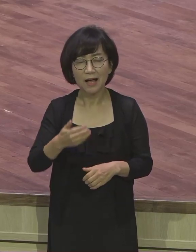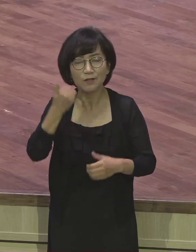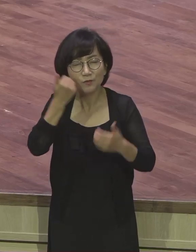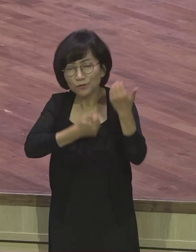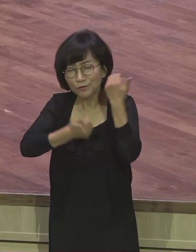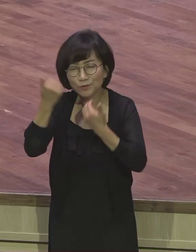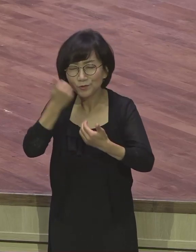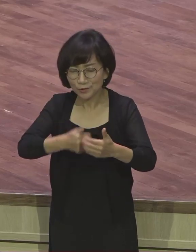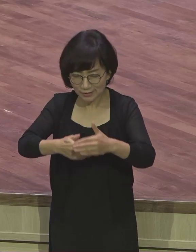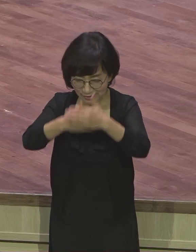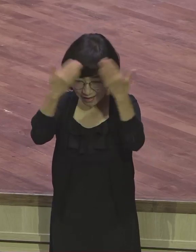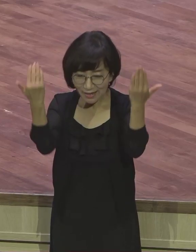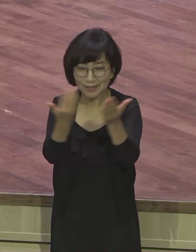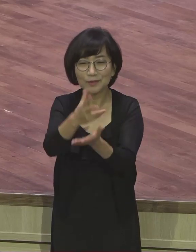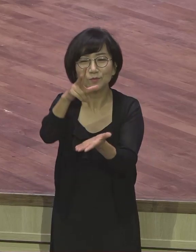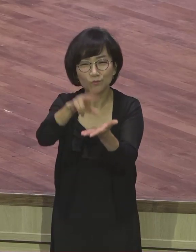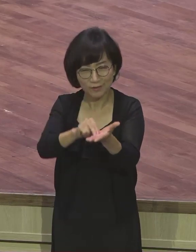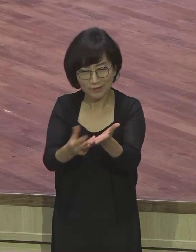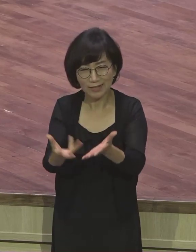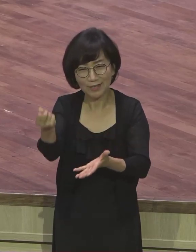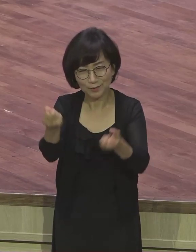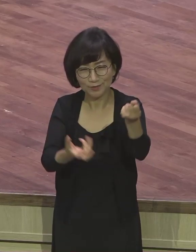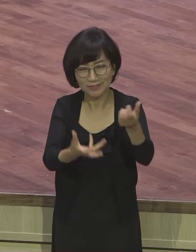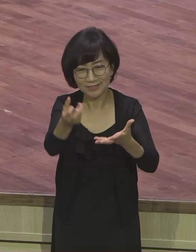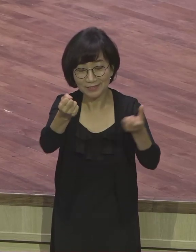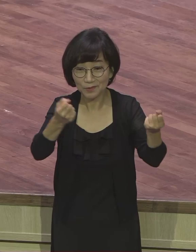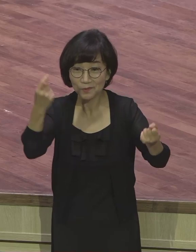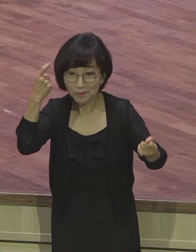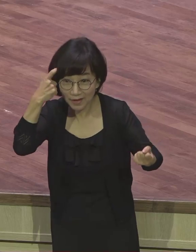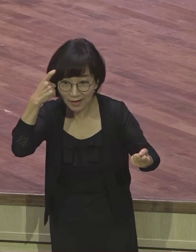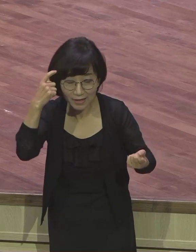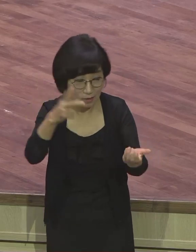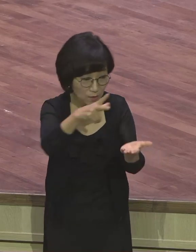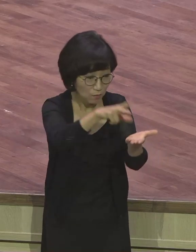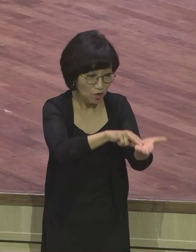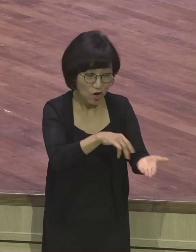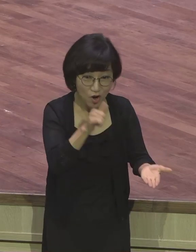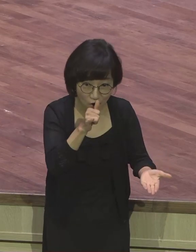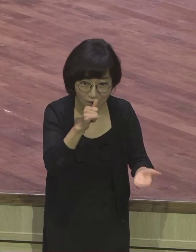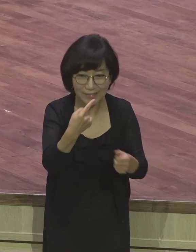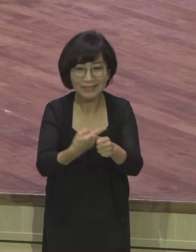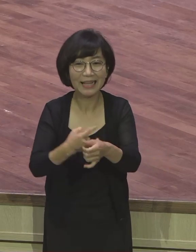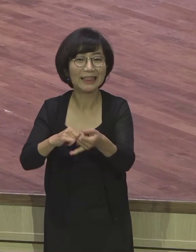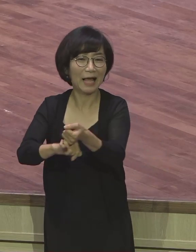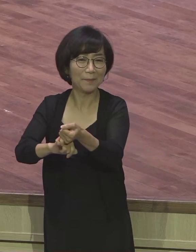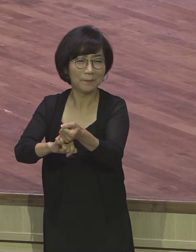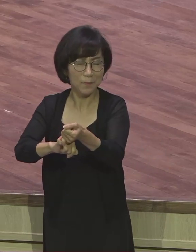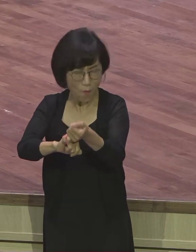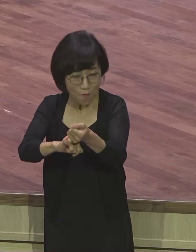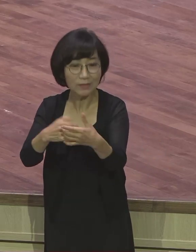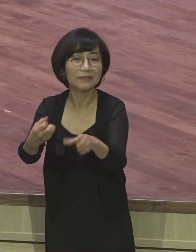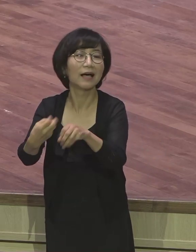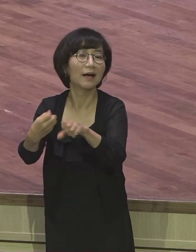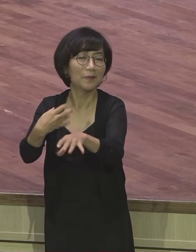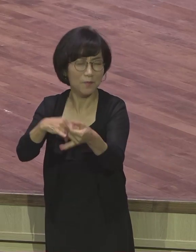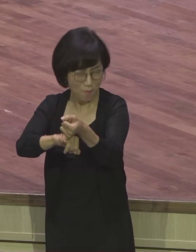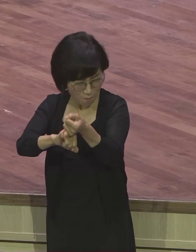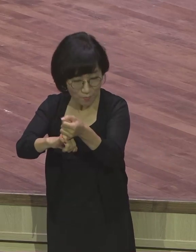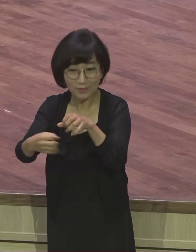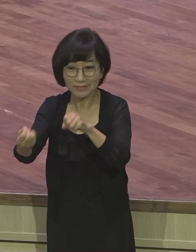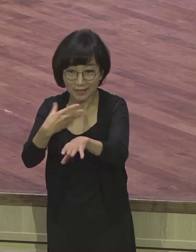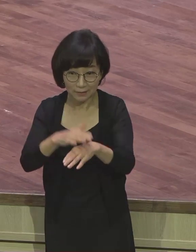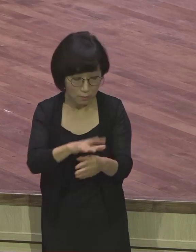돼 있어요. 문제는 답이 있기 때문입니다. 문제 답이 없으면 문제 아니에요. 언제나 문제가